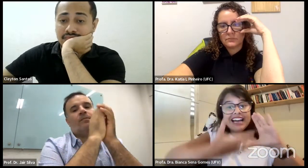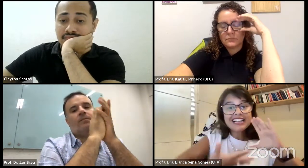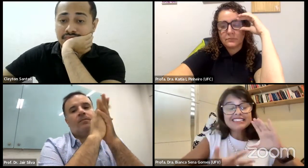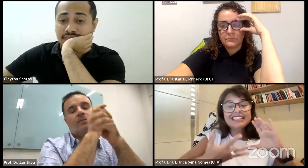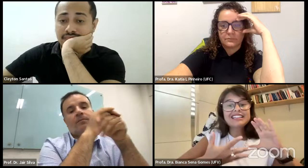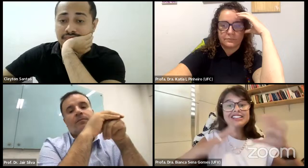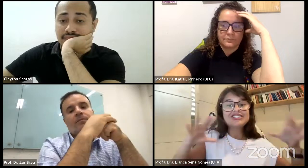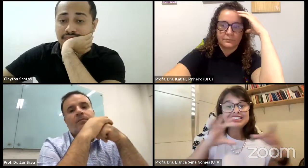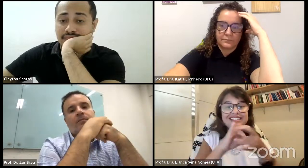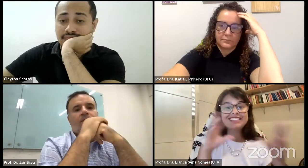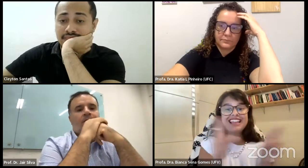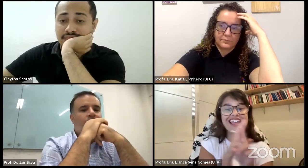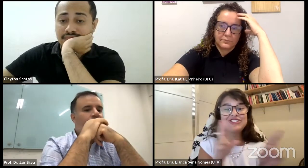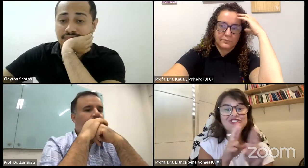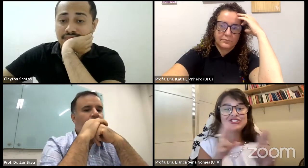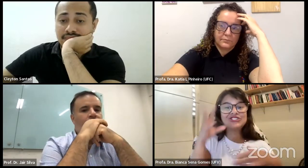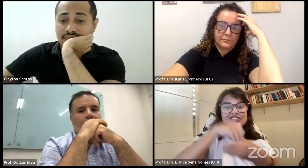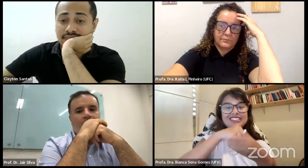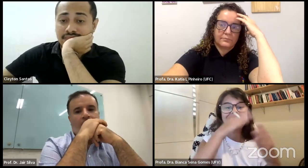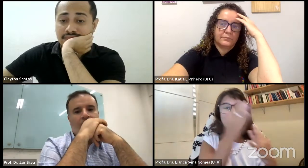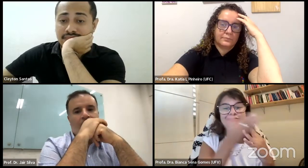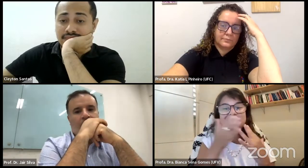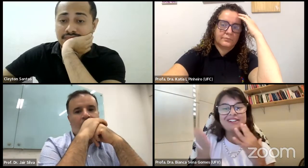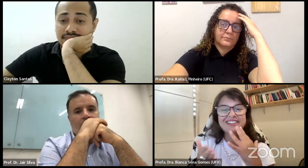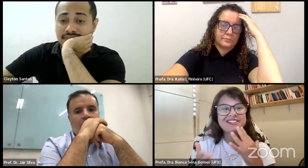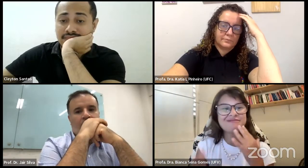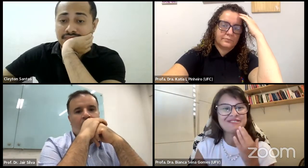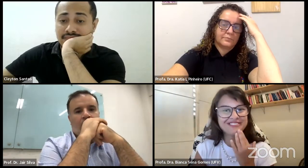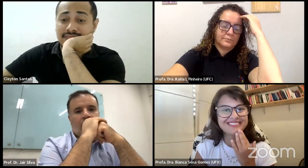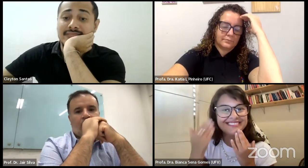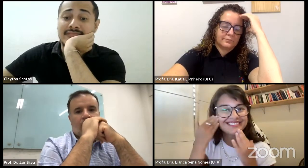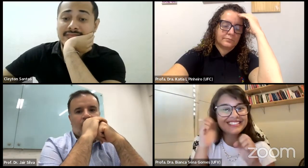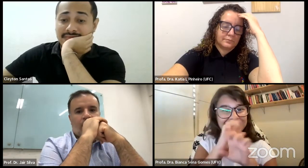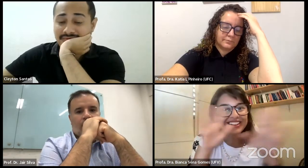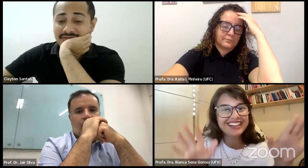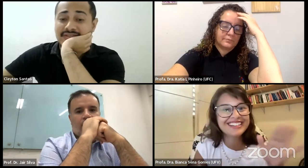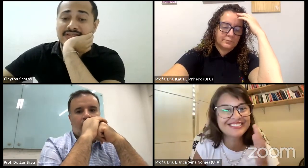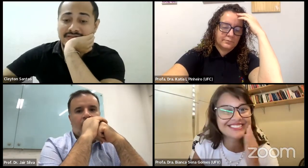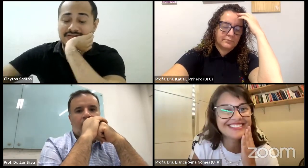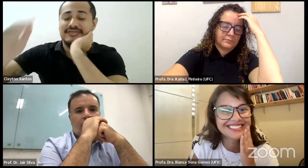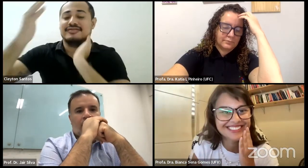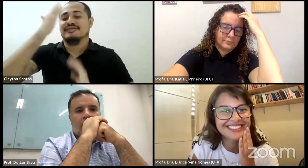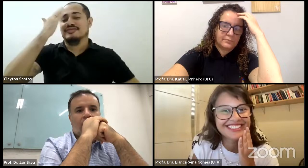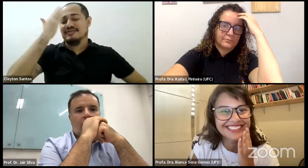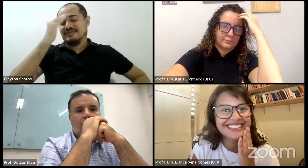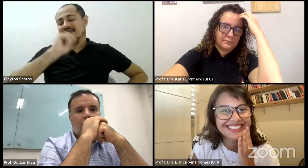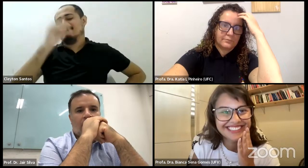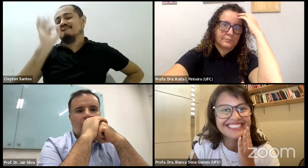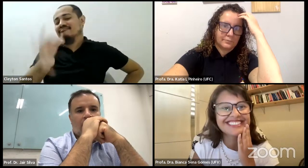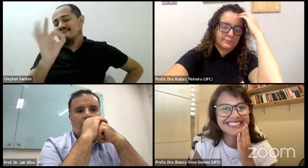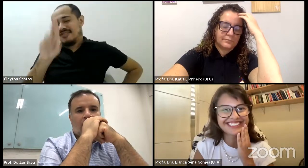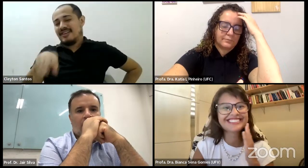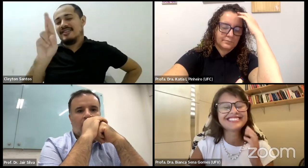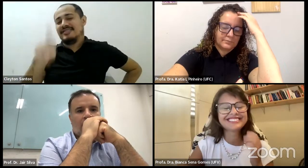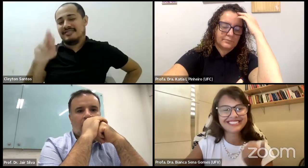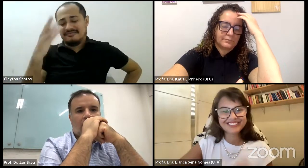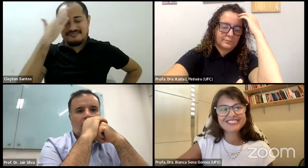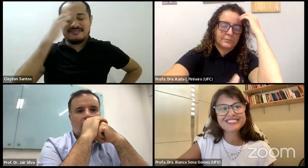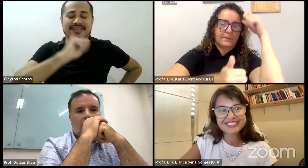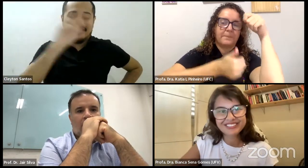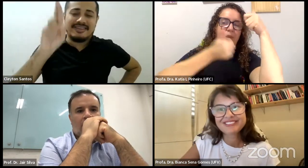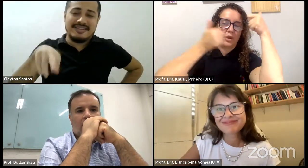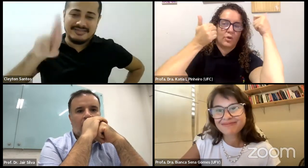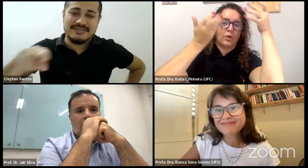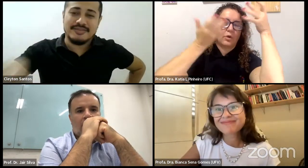pode categorizá-los e também escrever essas características. A que parâmetros estão relacionados, né, esses seus apontamentos?